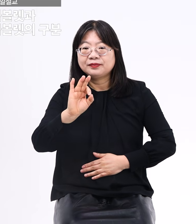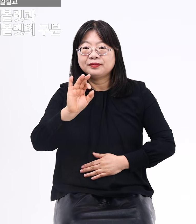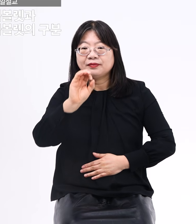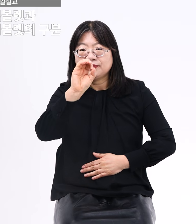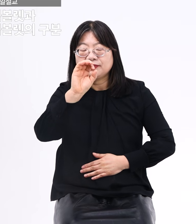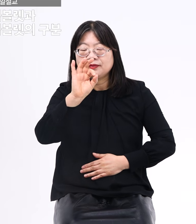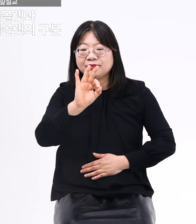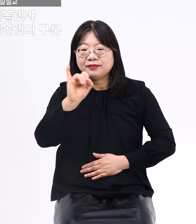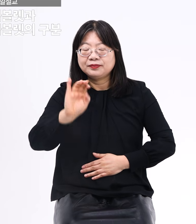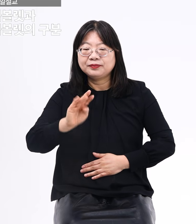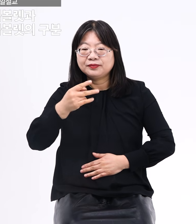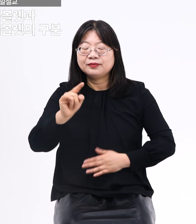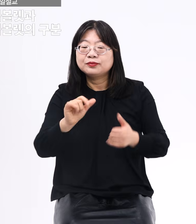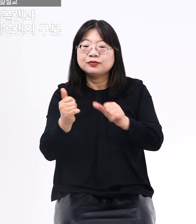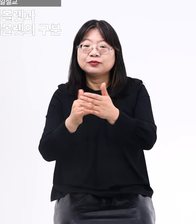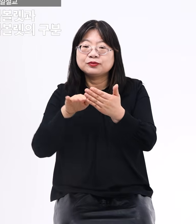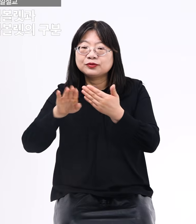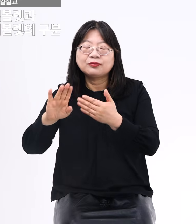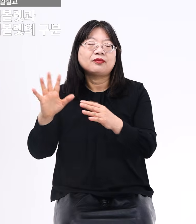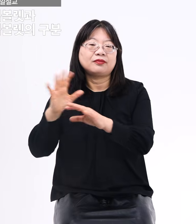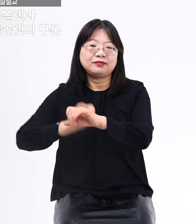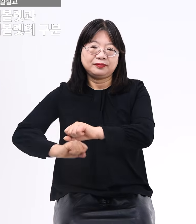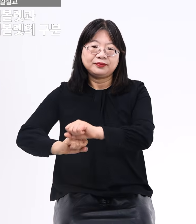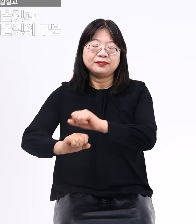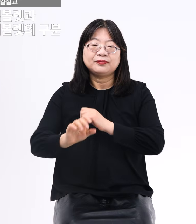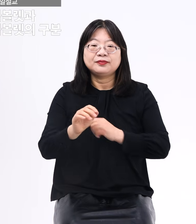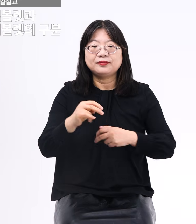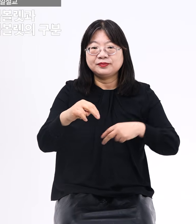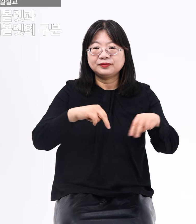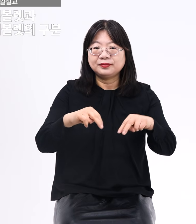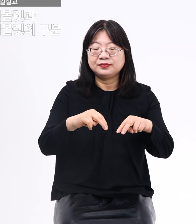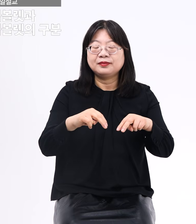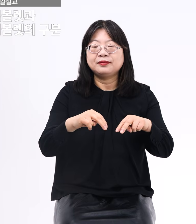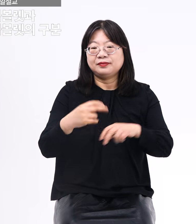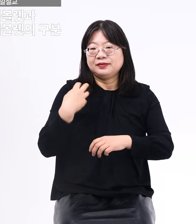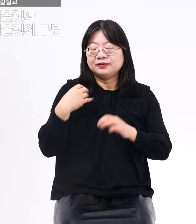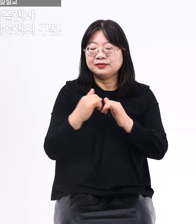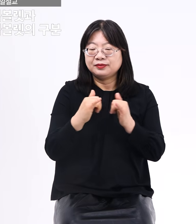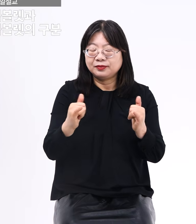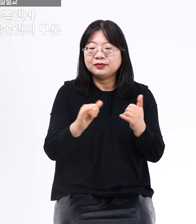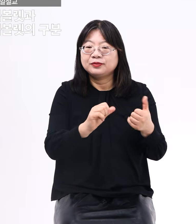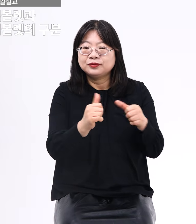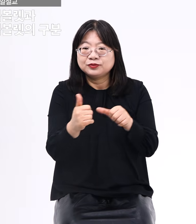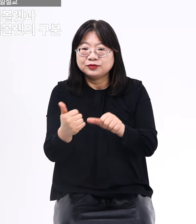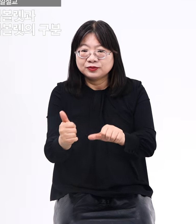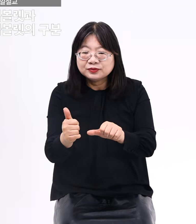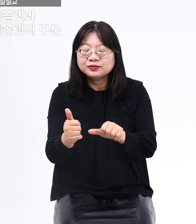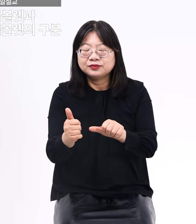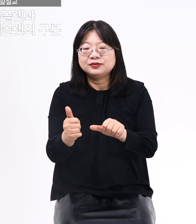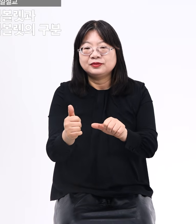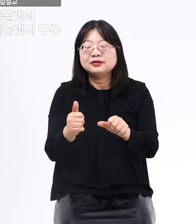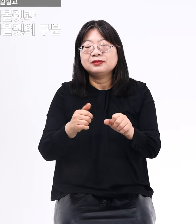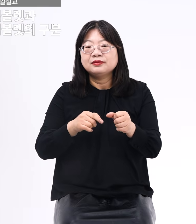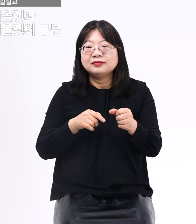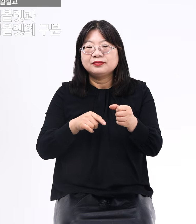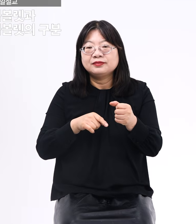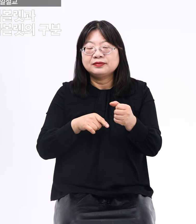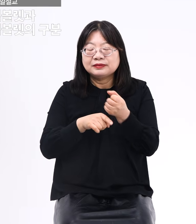사라집니다. 그만큼 사사의 죽음이 시사하는 바가 굉장히 크면서